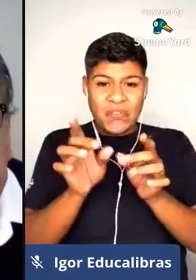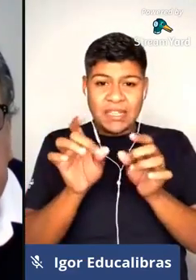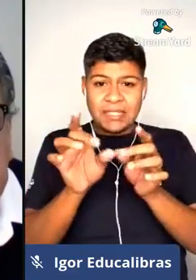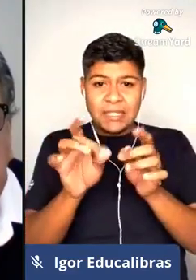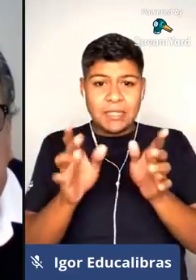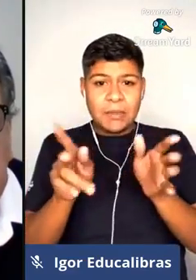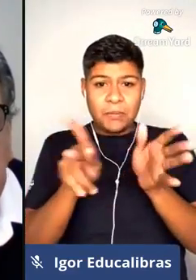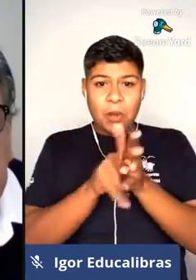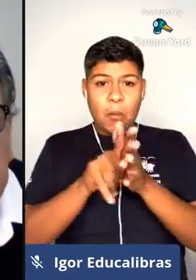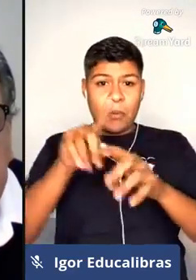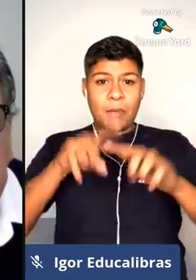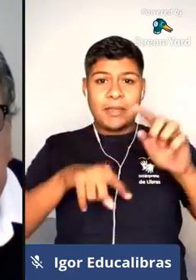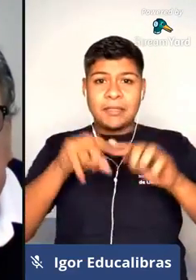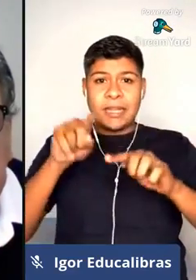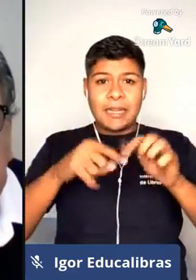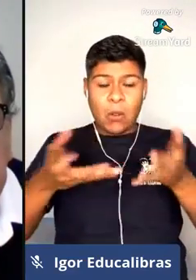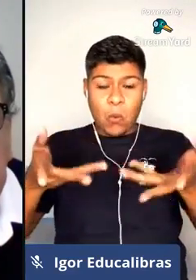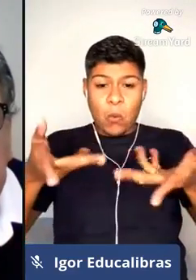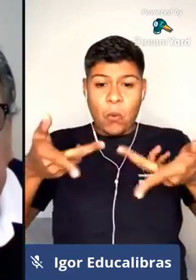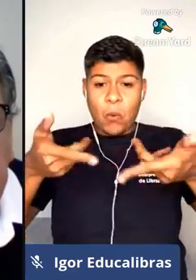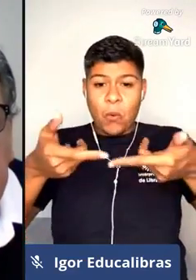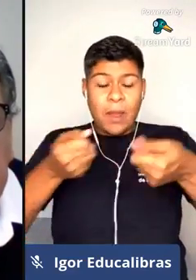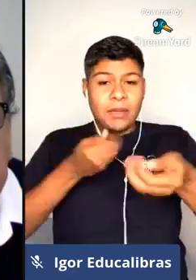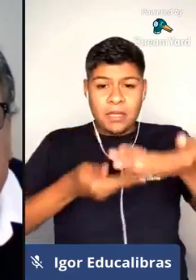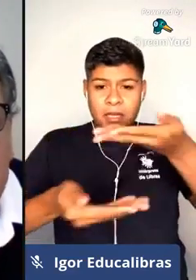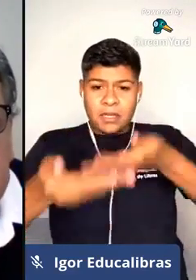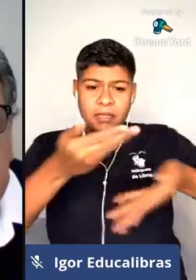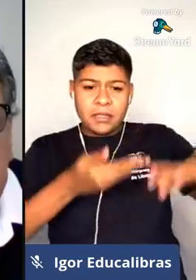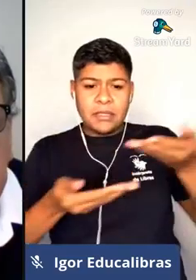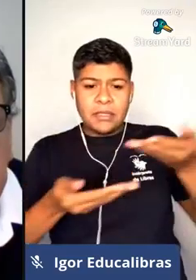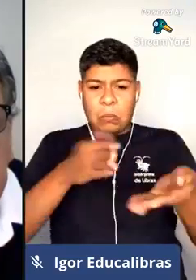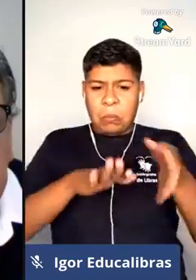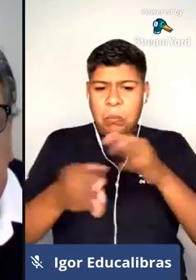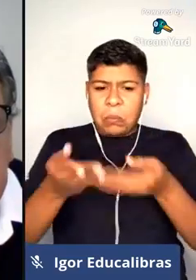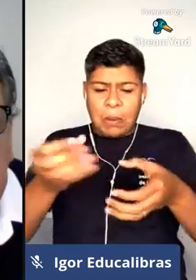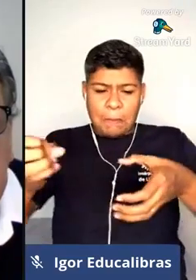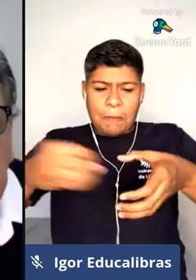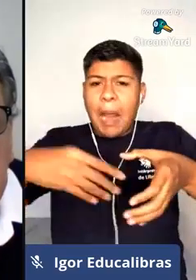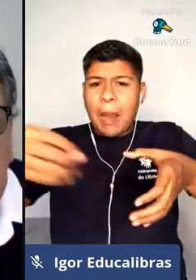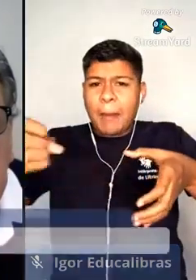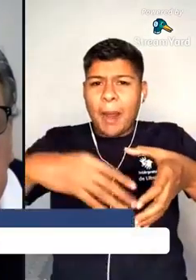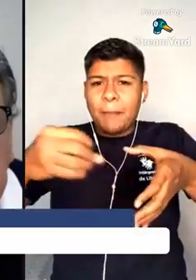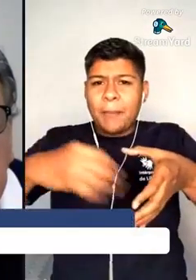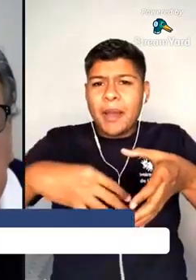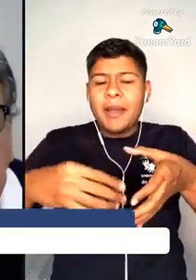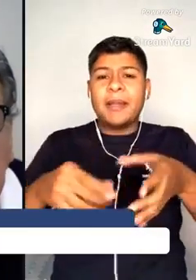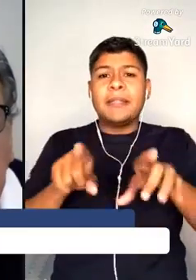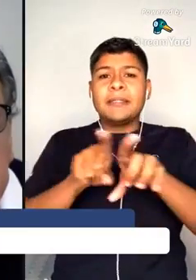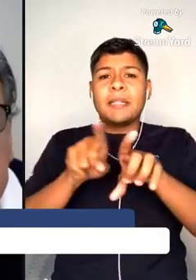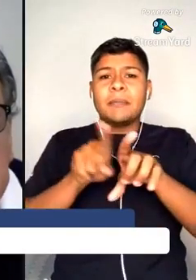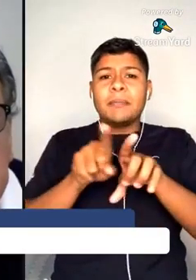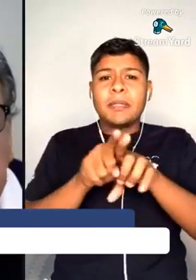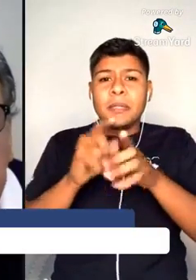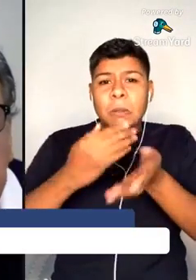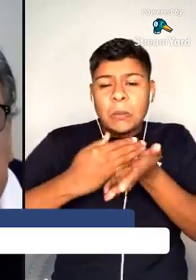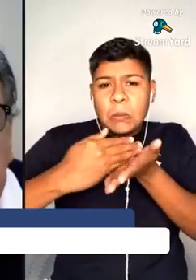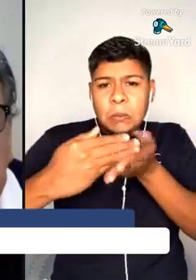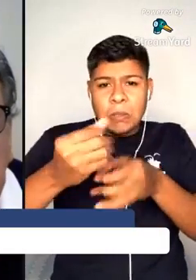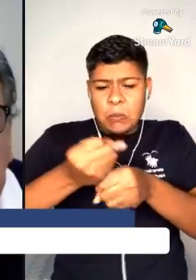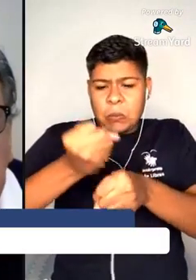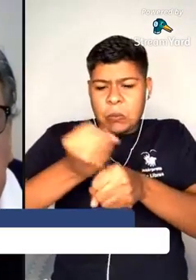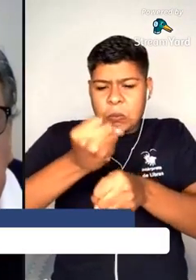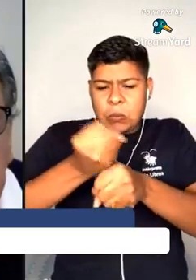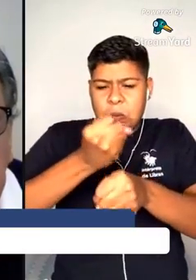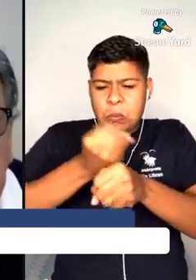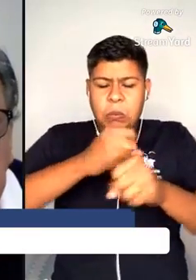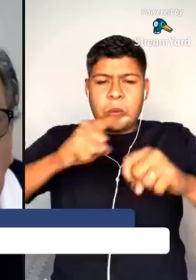em matérias-primas de qualidade, que envolvia embalagem, sacaria, e desde a construção da